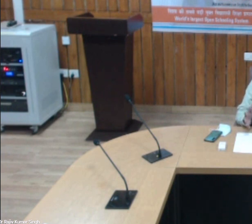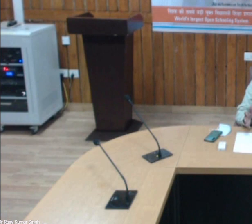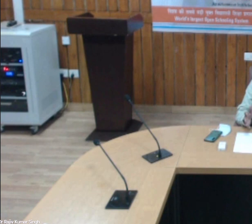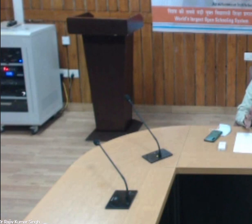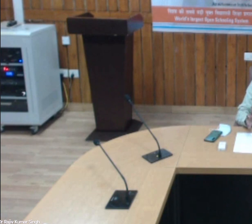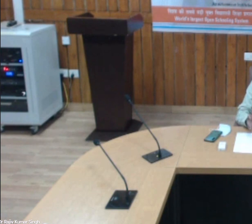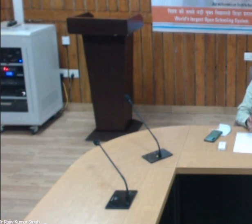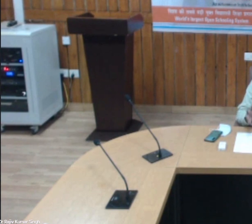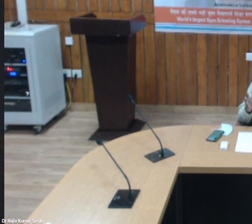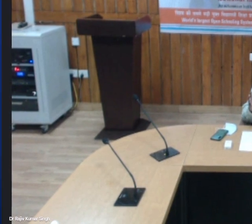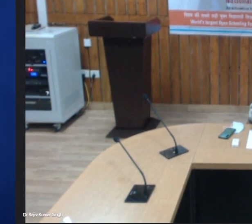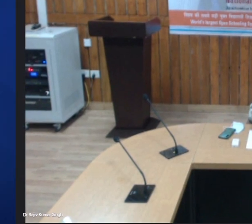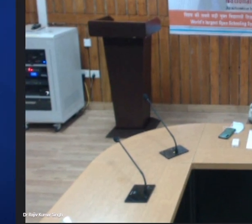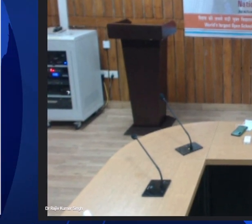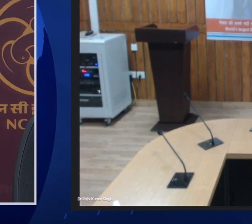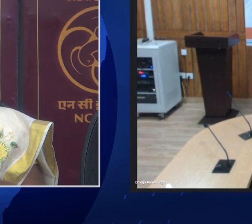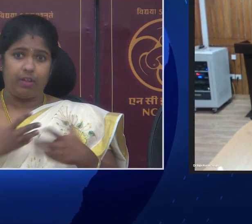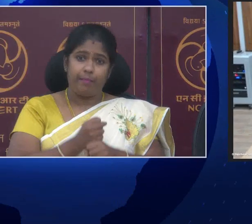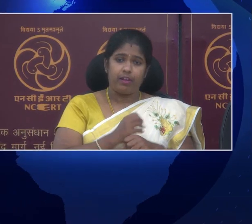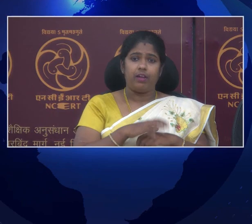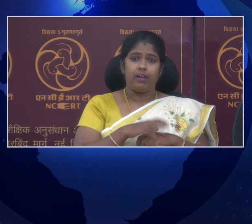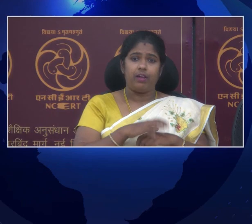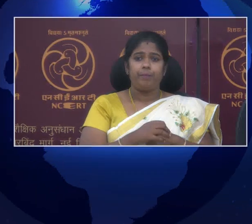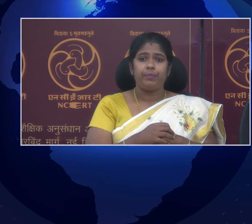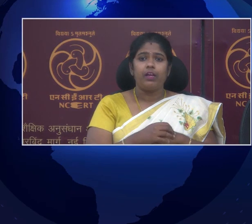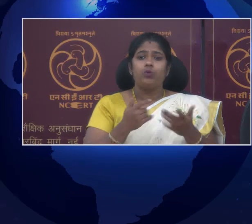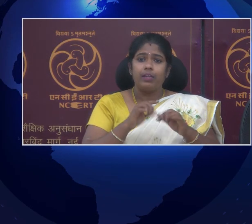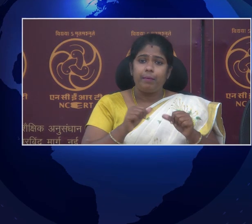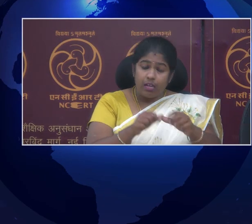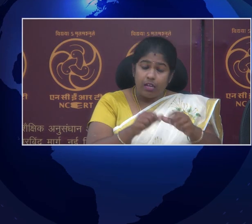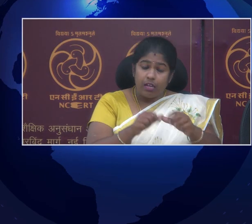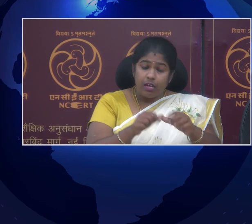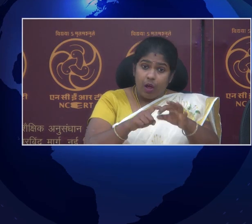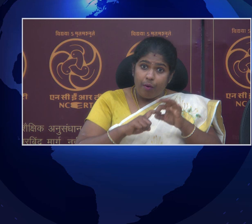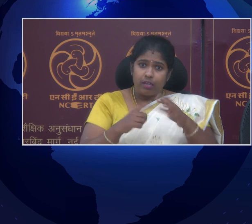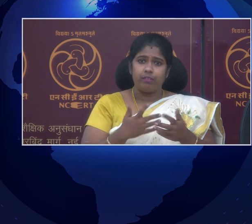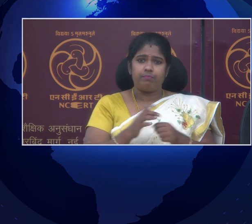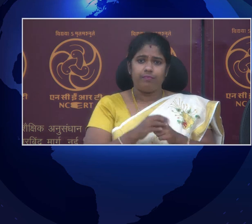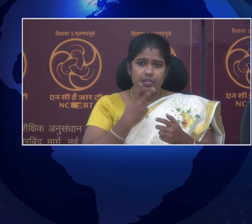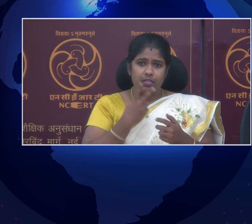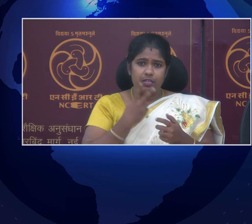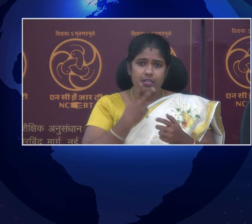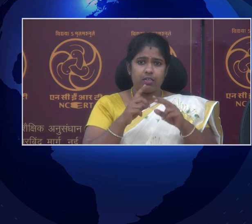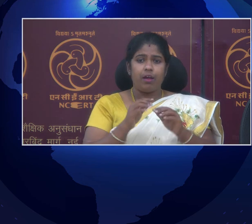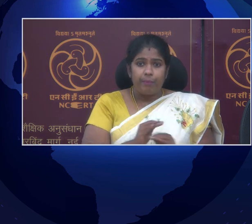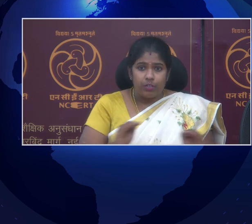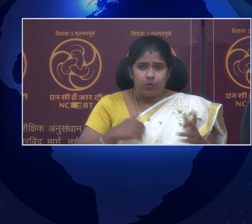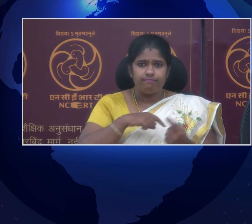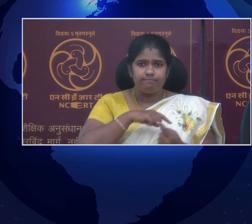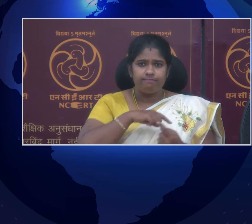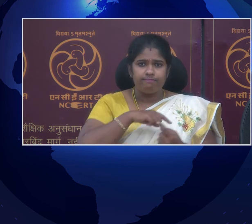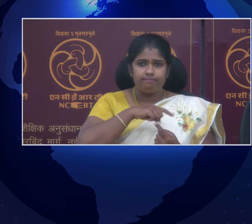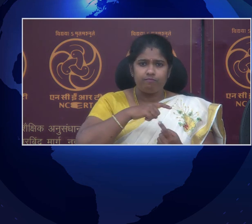ही क्वेश्चन जाएगा और साइन लैंग्वेज में ही उत्तर आएगा, और उसके लिए बच्चे को एक विद इन द फोर वॉल